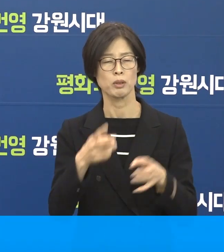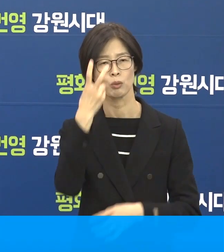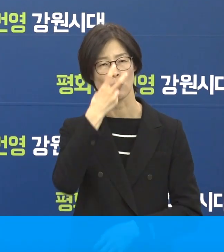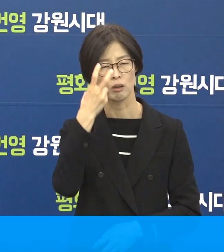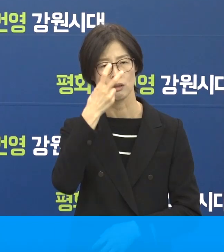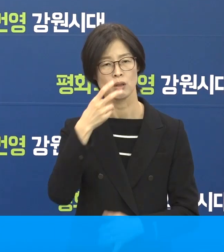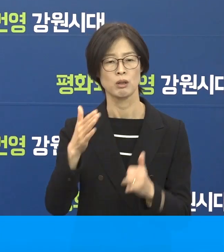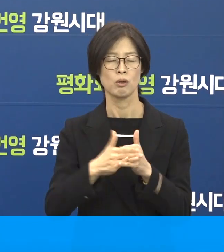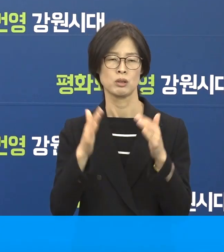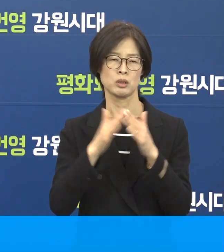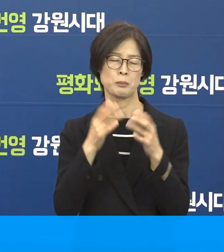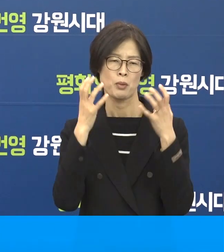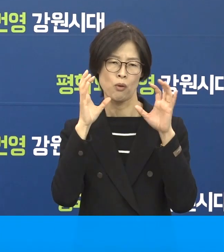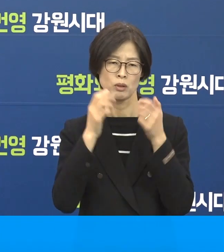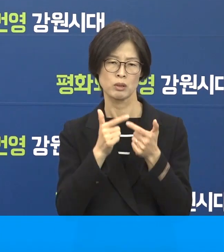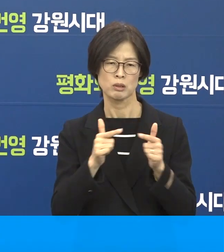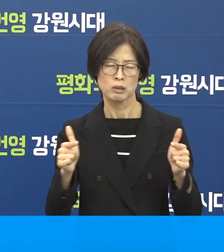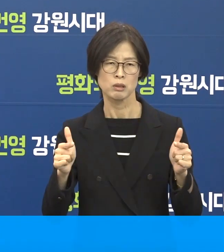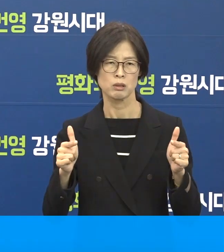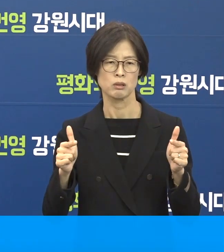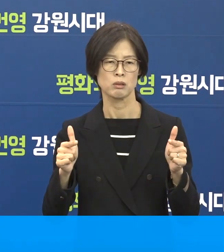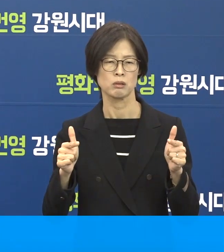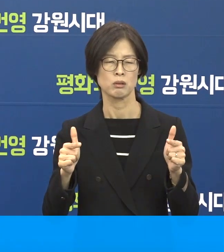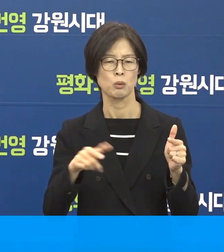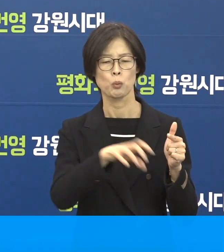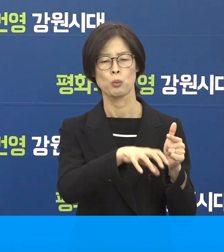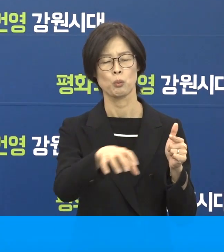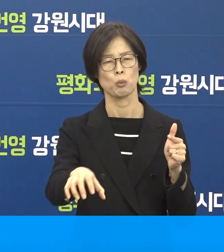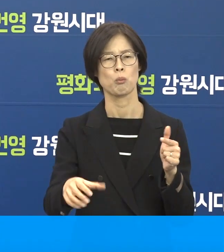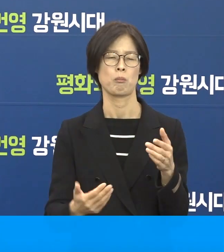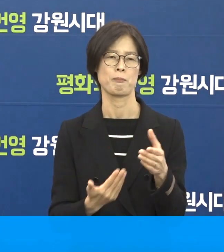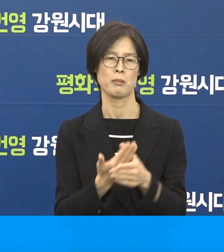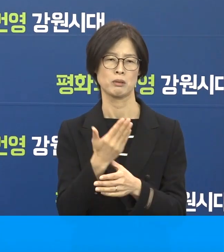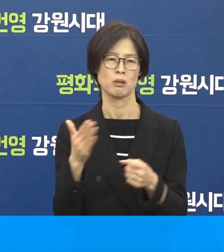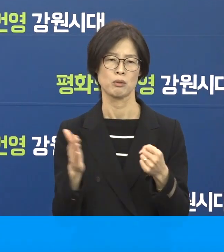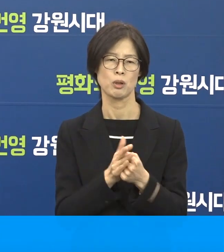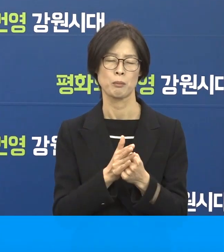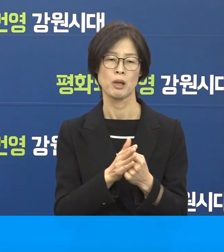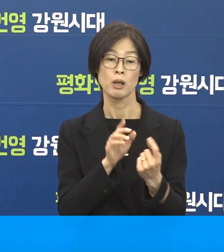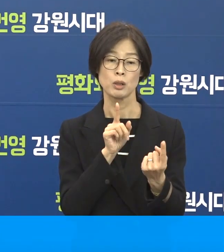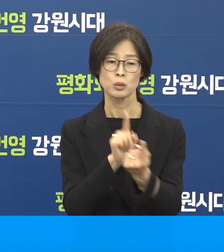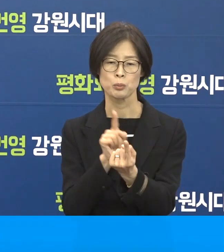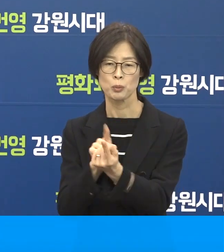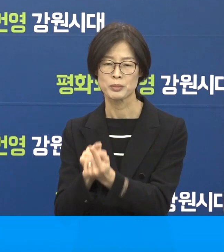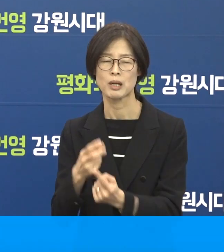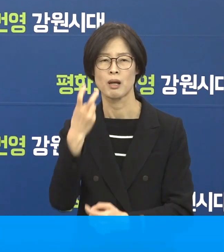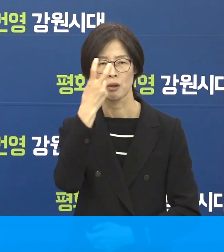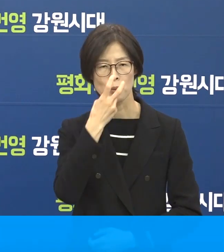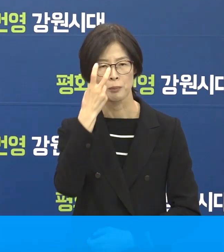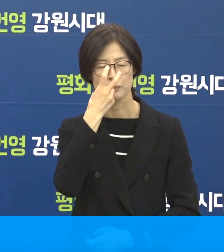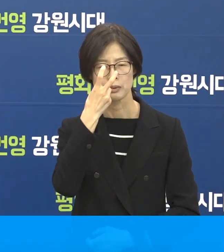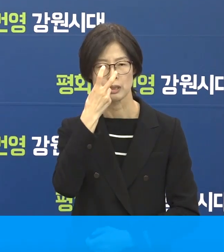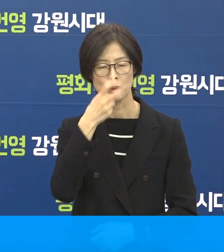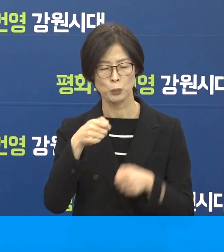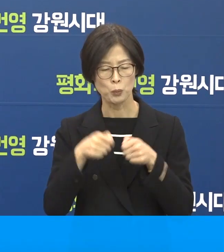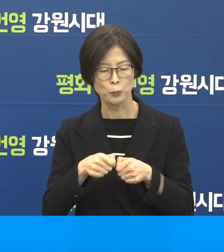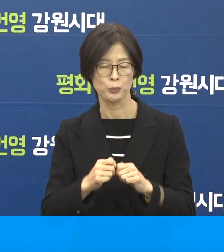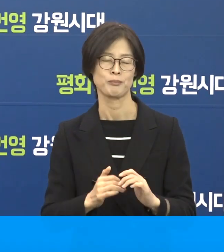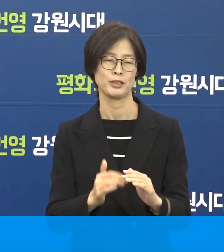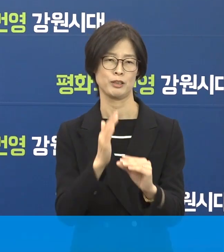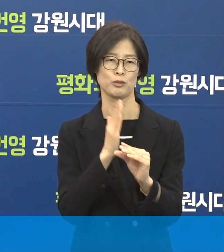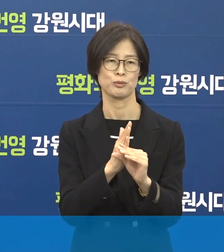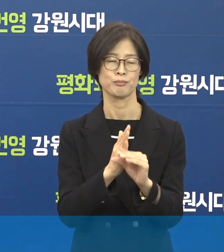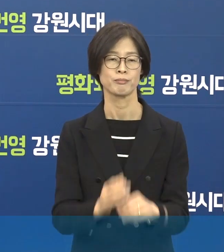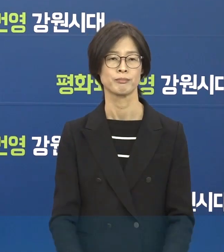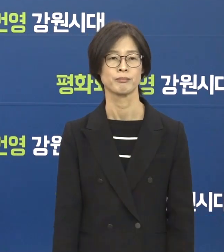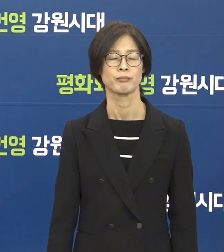관리원, 어린이집 원생 등 다양한 직군에서 발생하여 접촉자 검사와 발생 모니터링을 세밀하게 진행하고